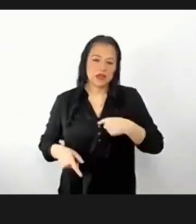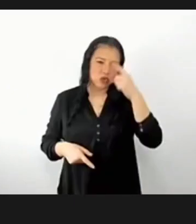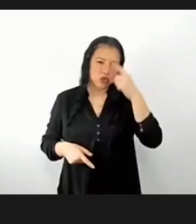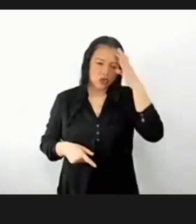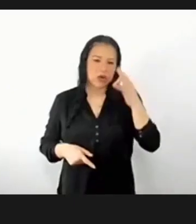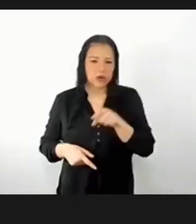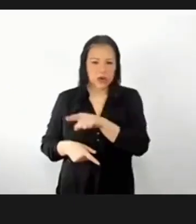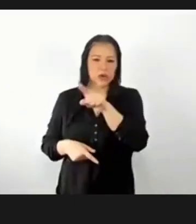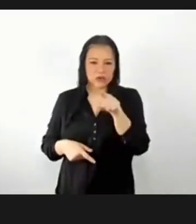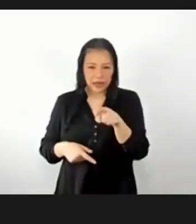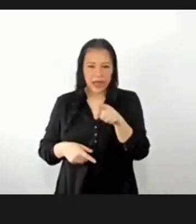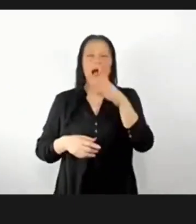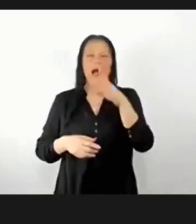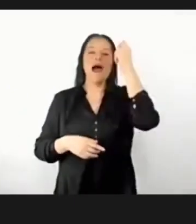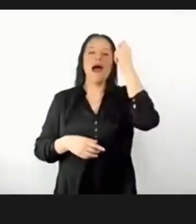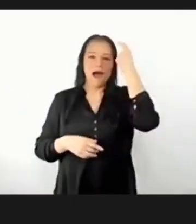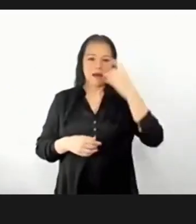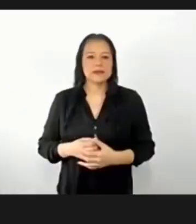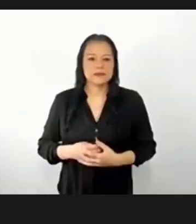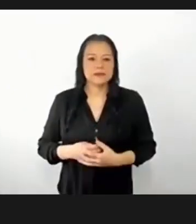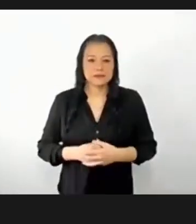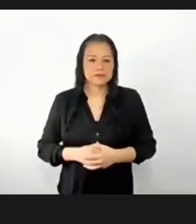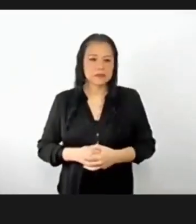van a agarrar el concepto. Mire,